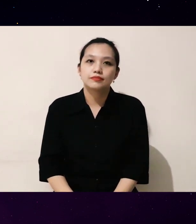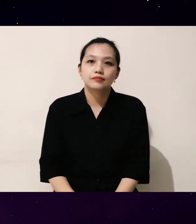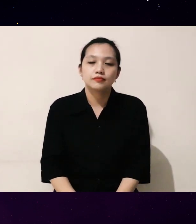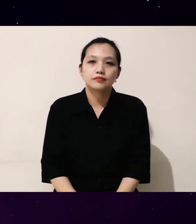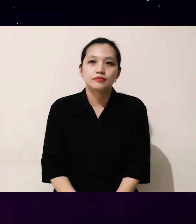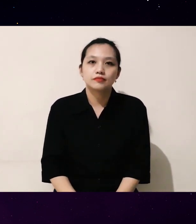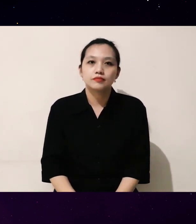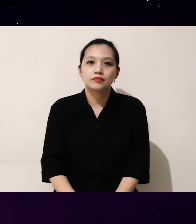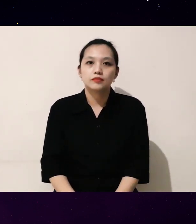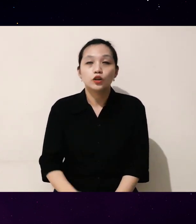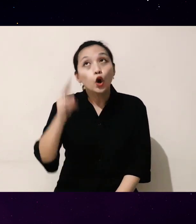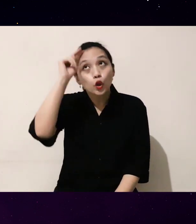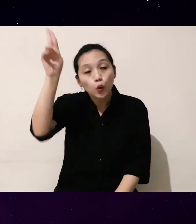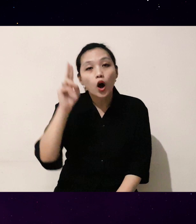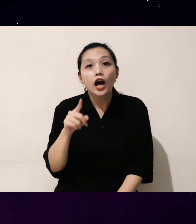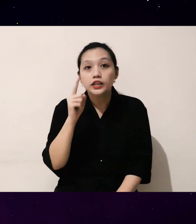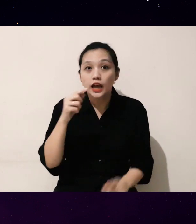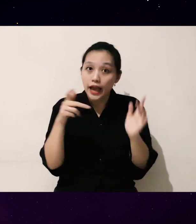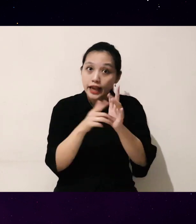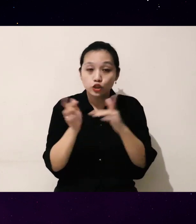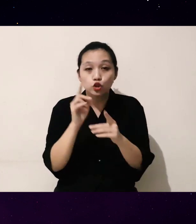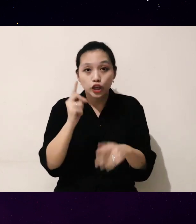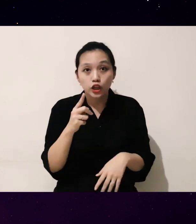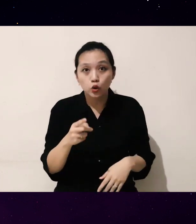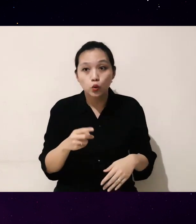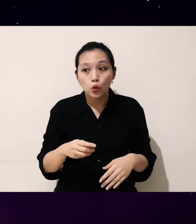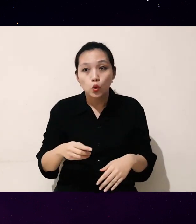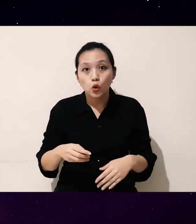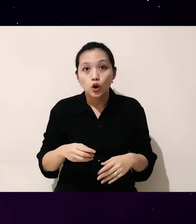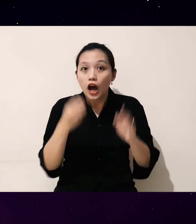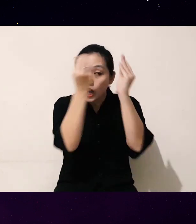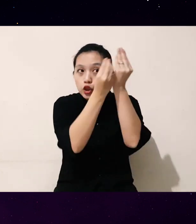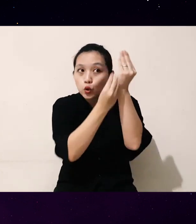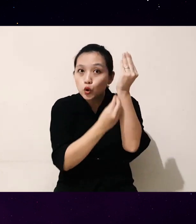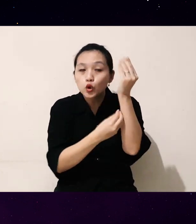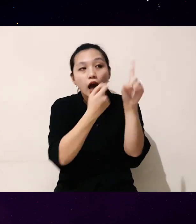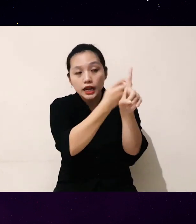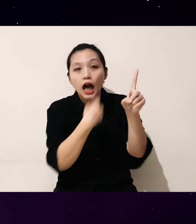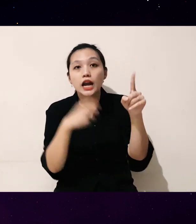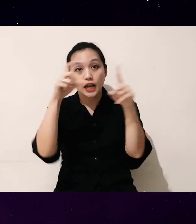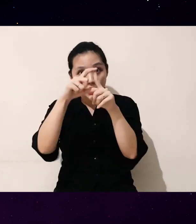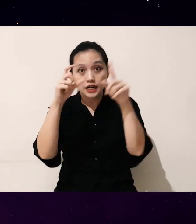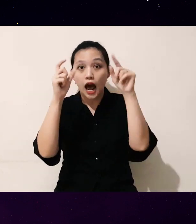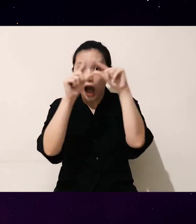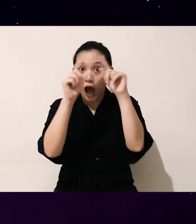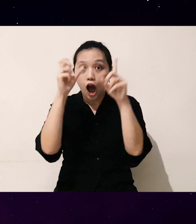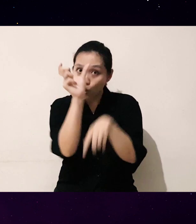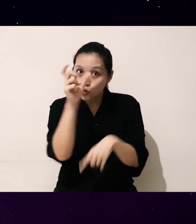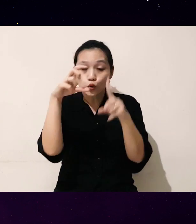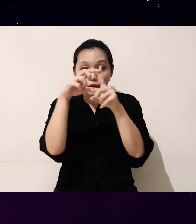dirinya sebagai anak Daud. Hari ini, sebagian besar hamba Tuhan